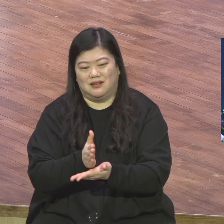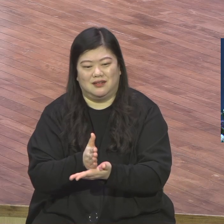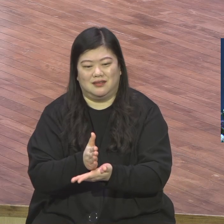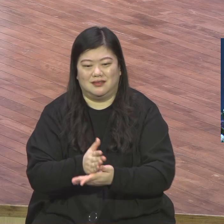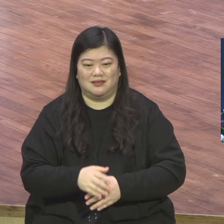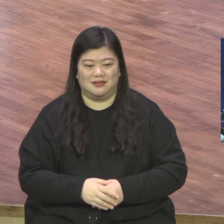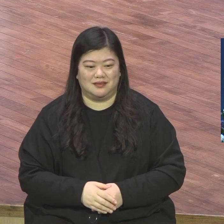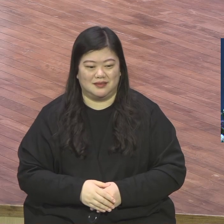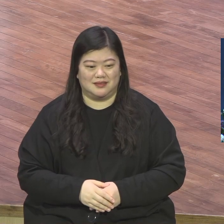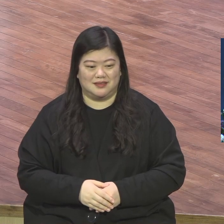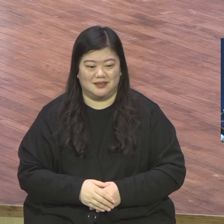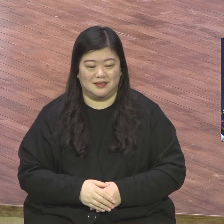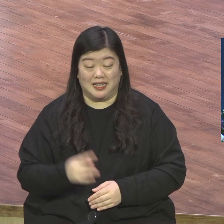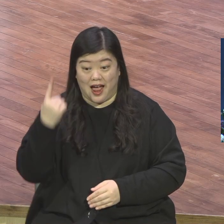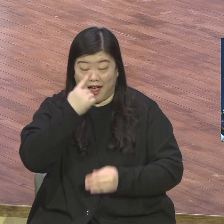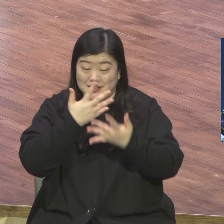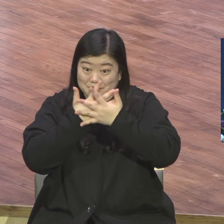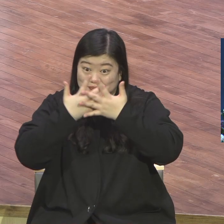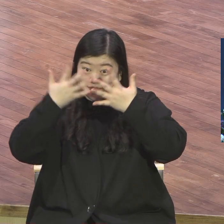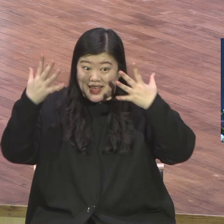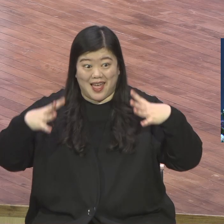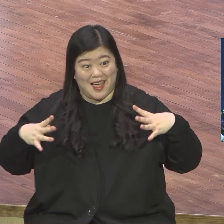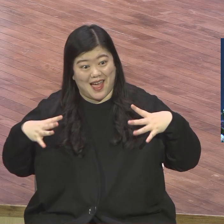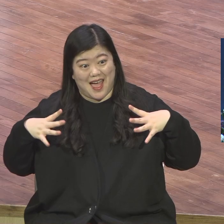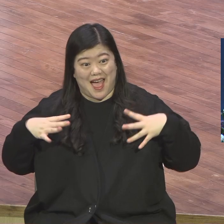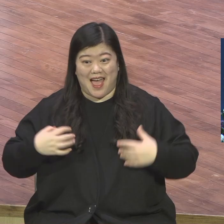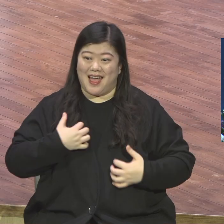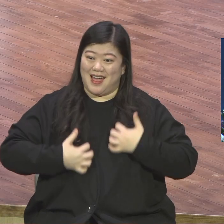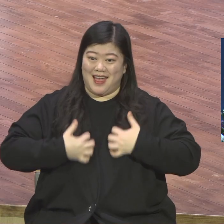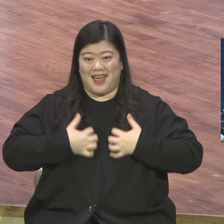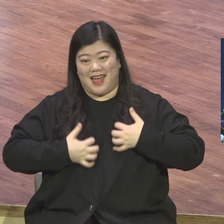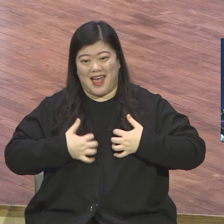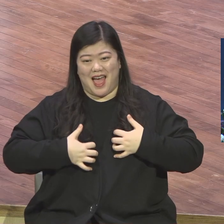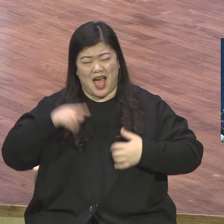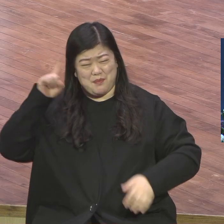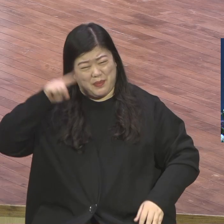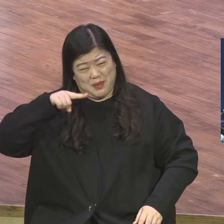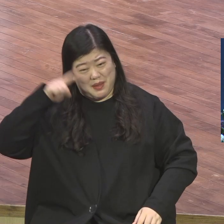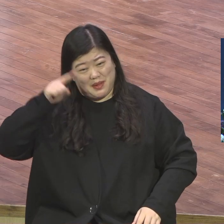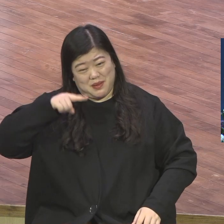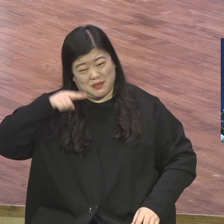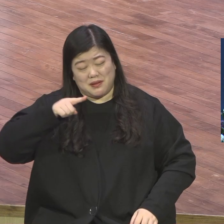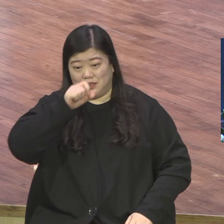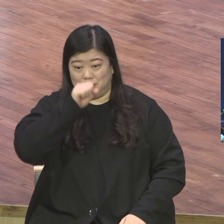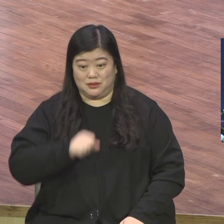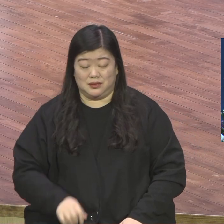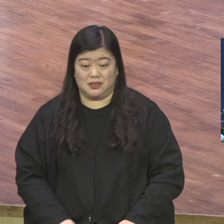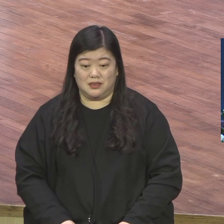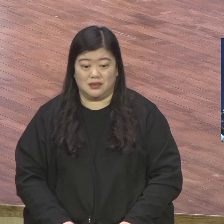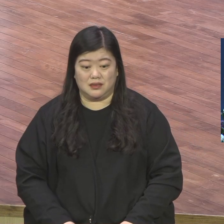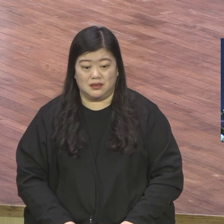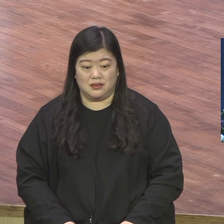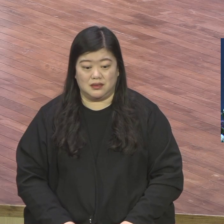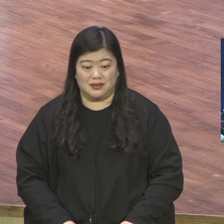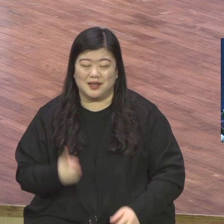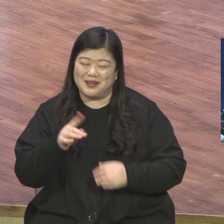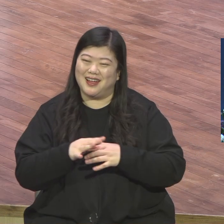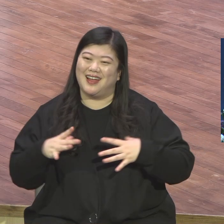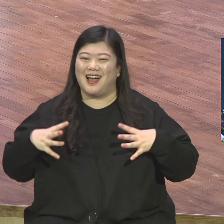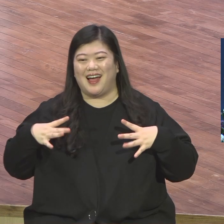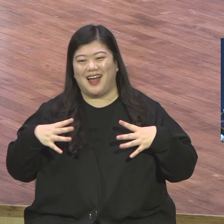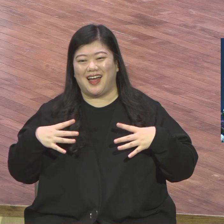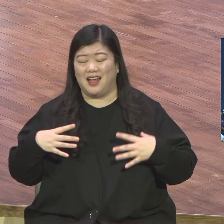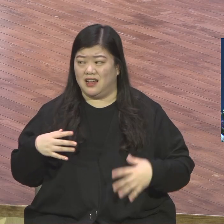전천후 즐거움 아시겠습니까? 전천후 즐거움이에요. 전천후 상관없어요. 돌았다 하도 상관없고 미쳤다 할 수 없고 모질랬는데도 할 수